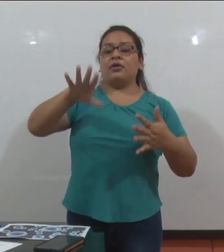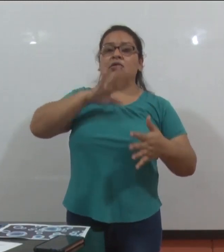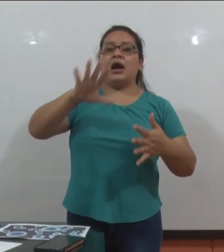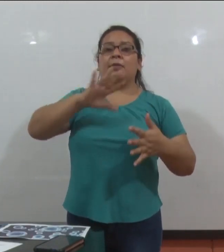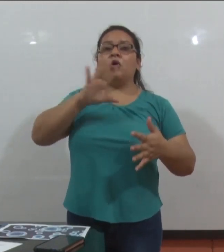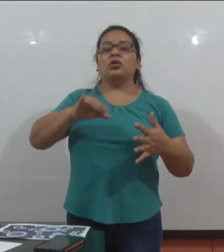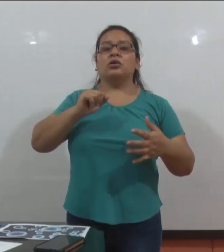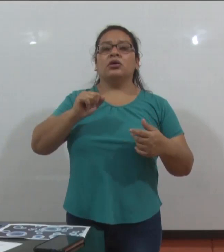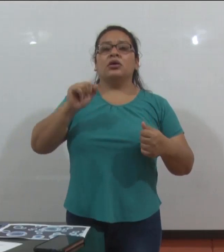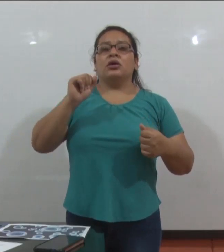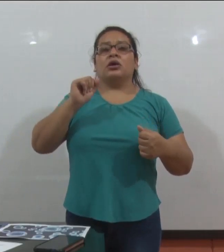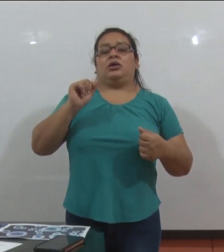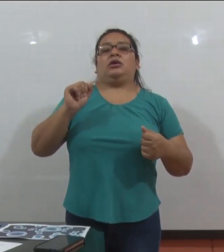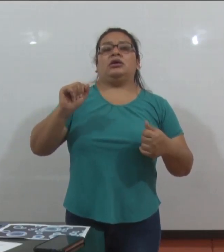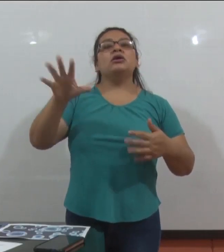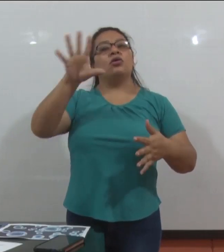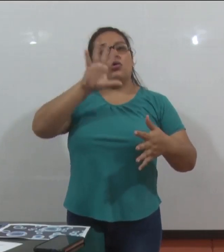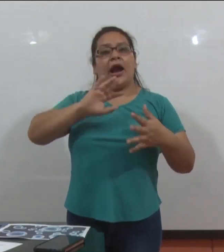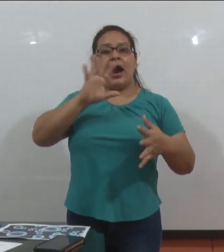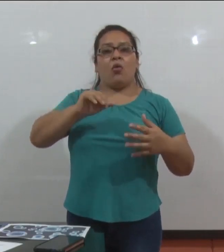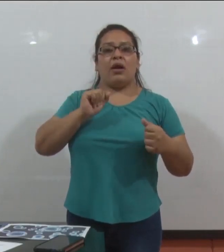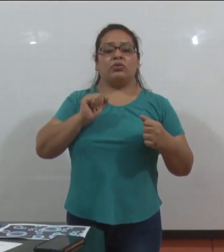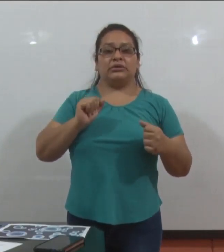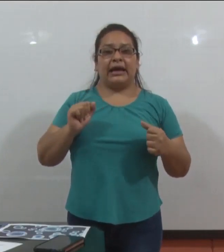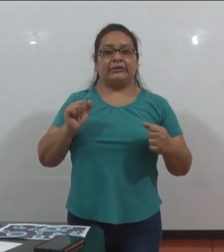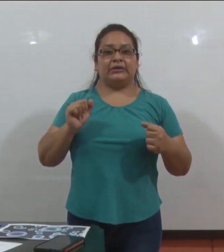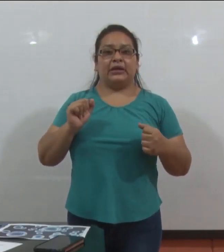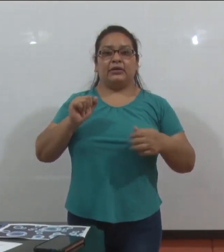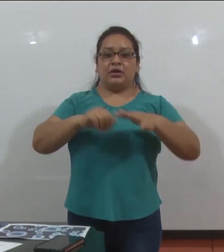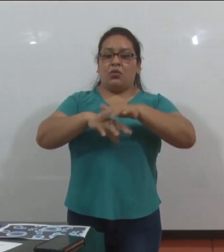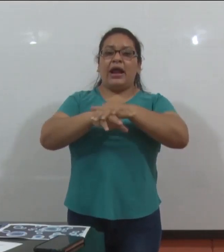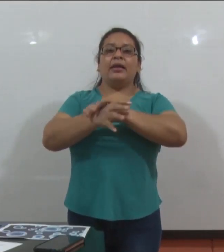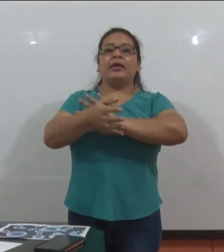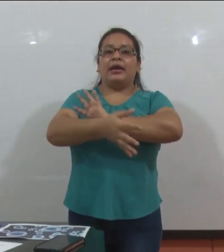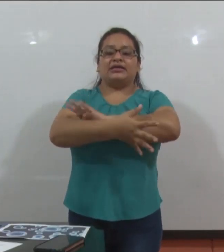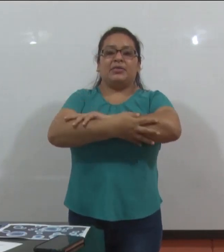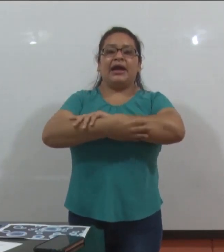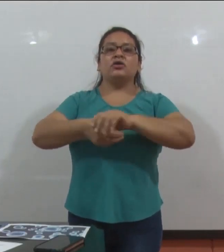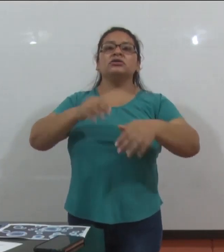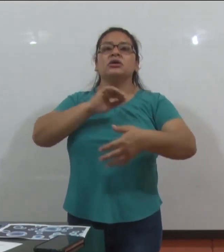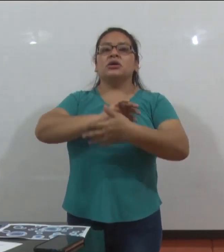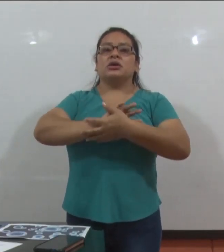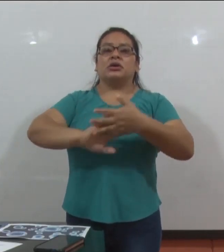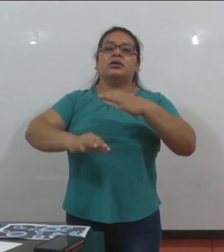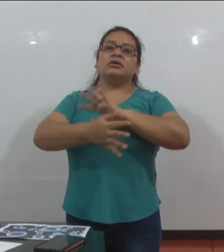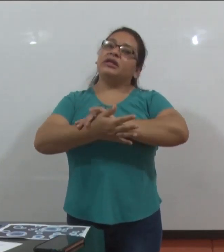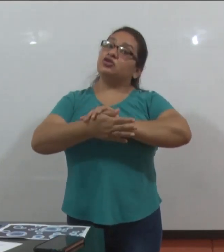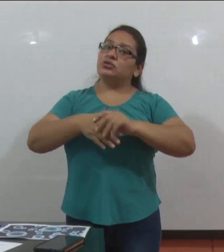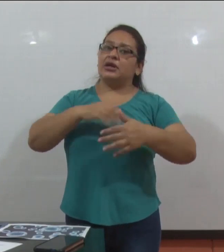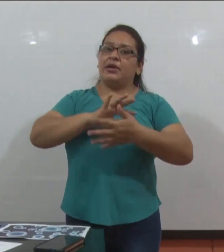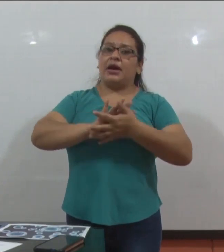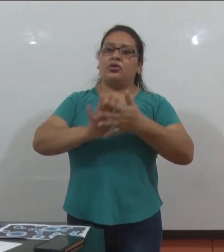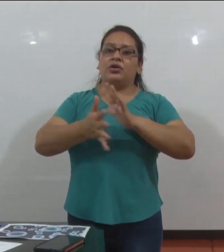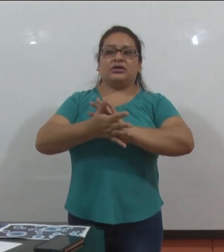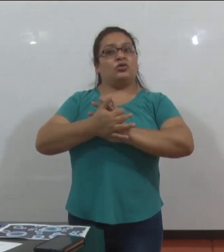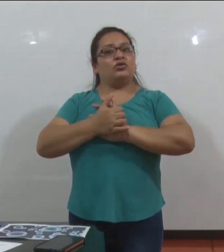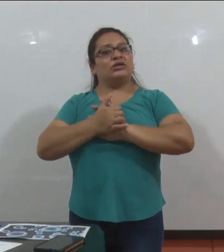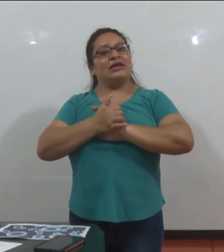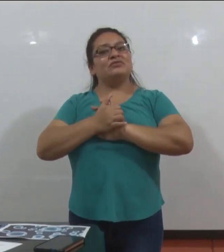con jabón y con agua abundante. Igual las manos de sus trabajadores o de ustedes